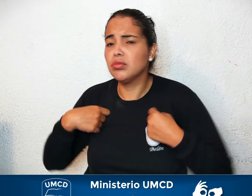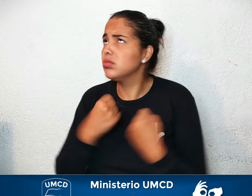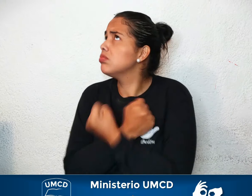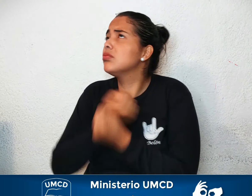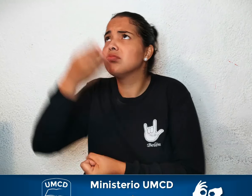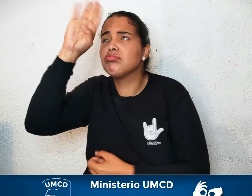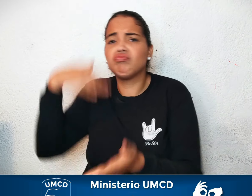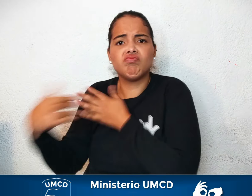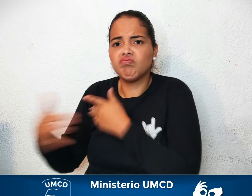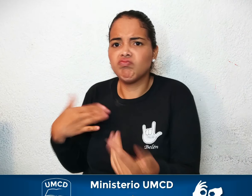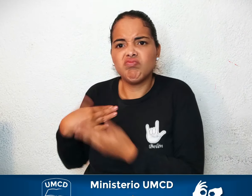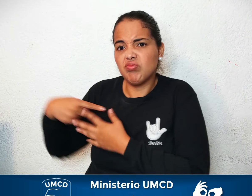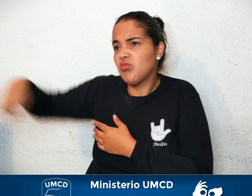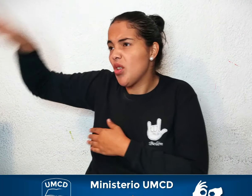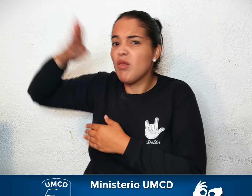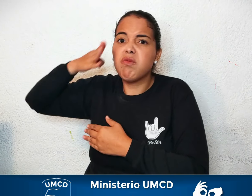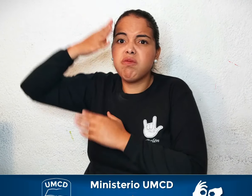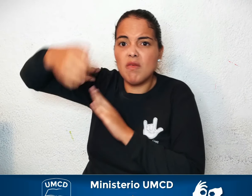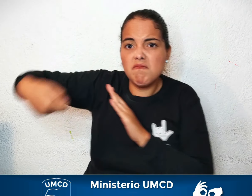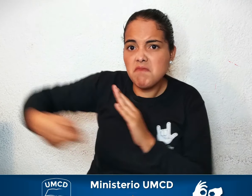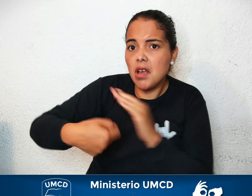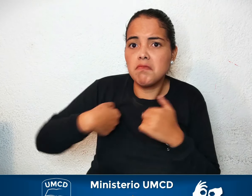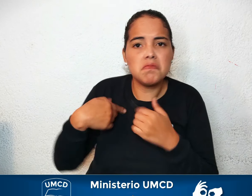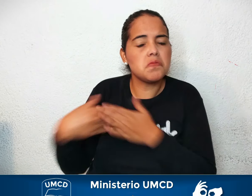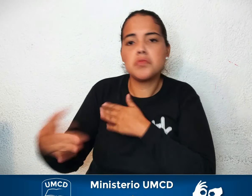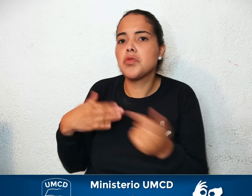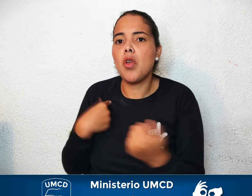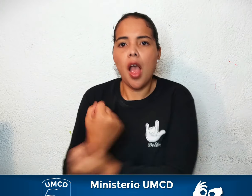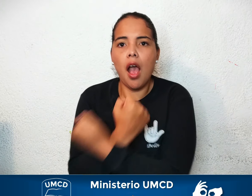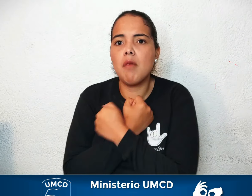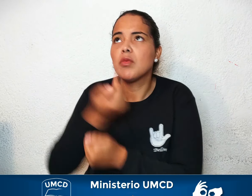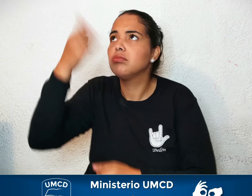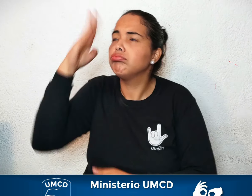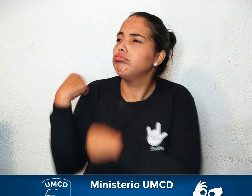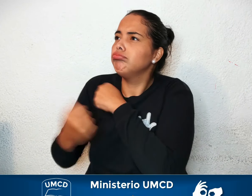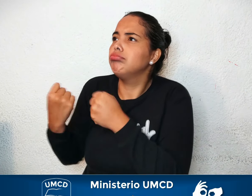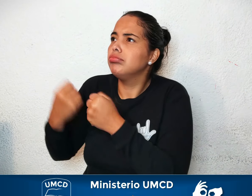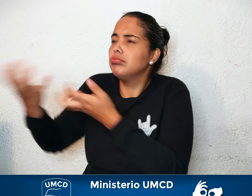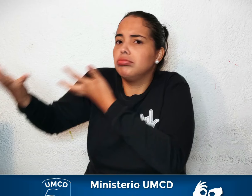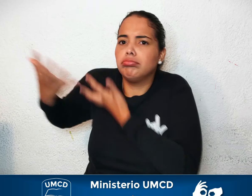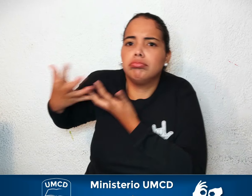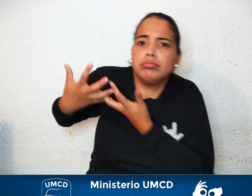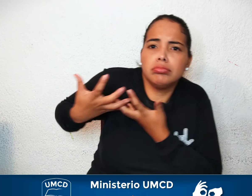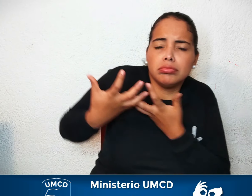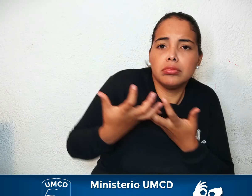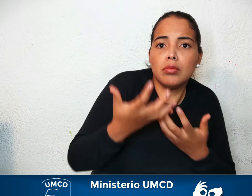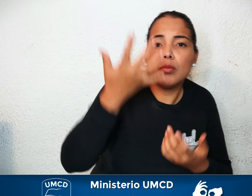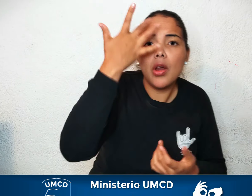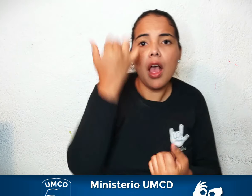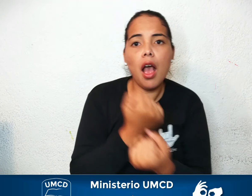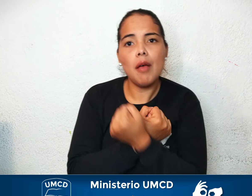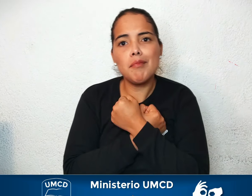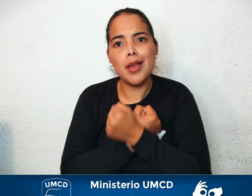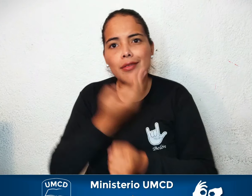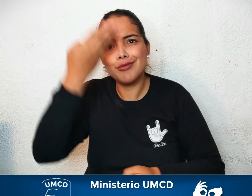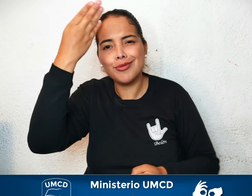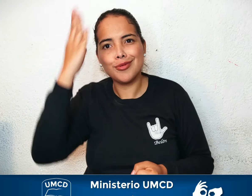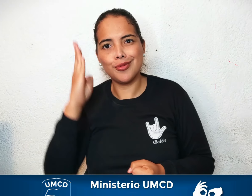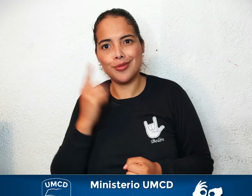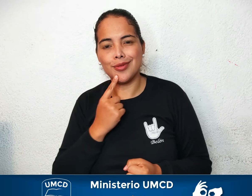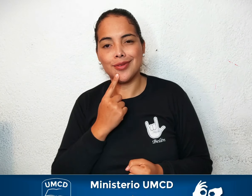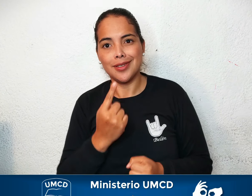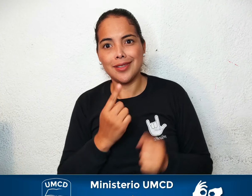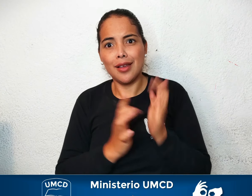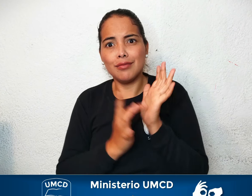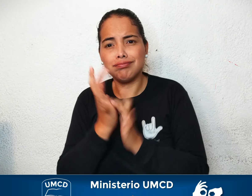cielo. Para él había un destino que era supremamente diferente y mayor a